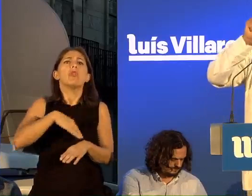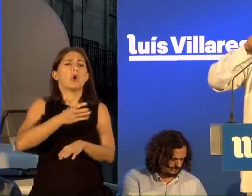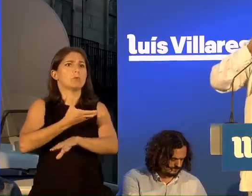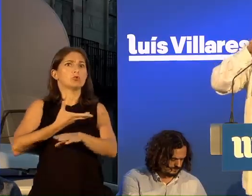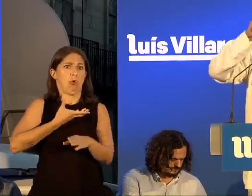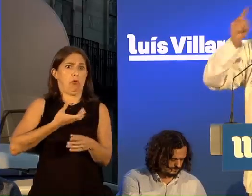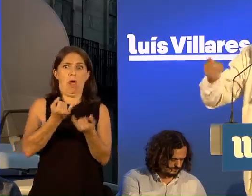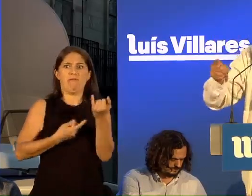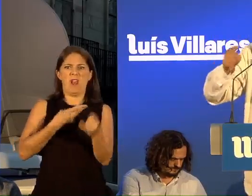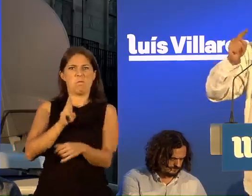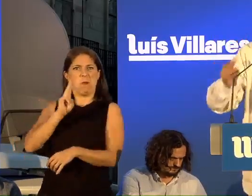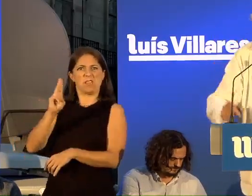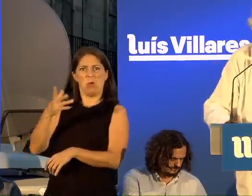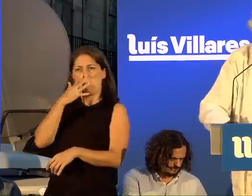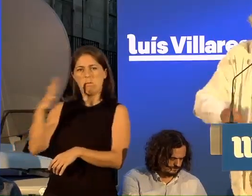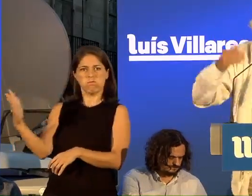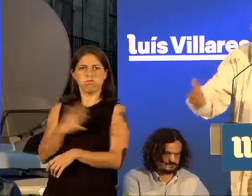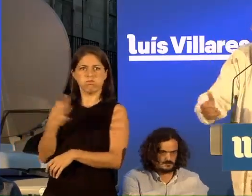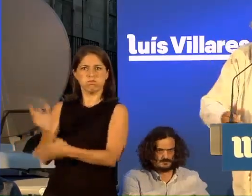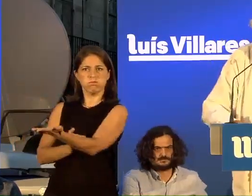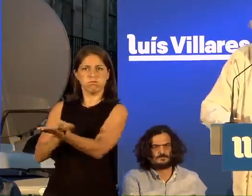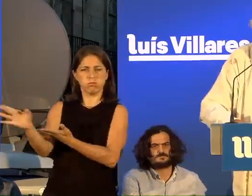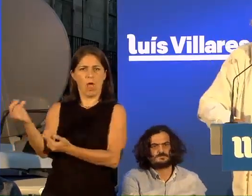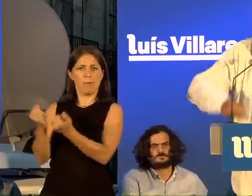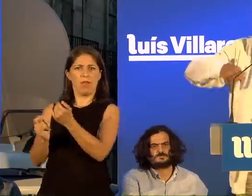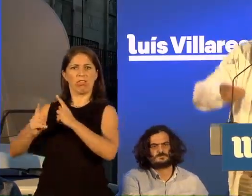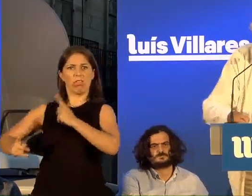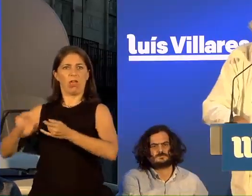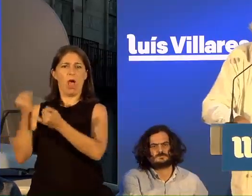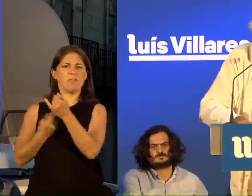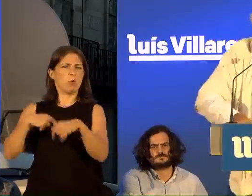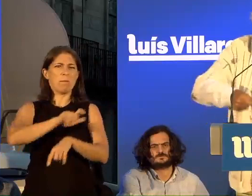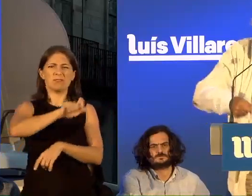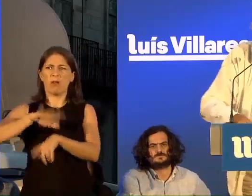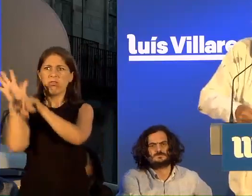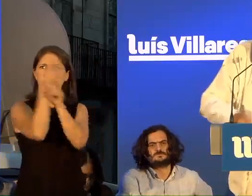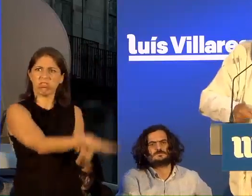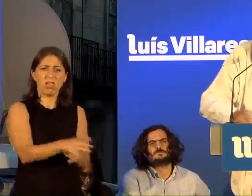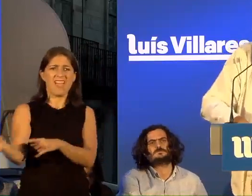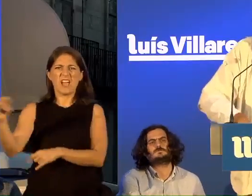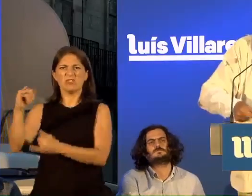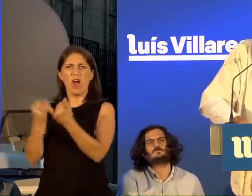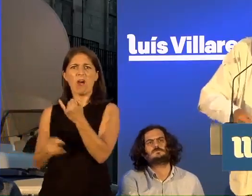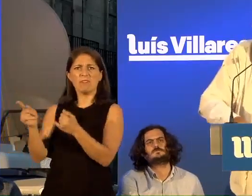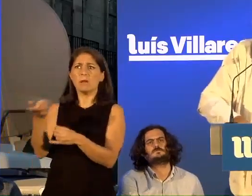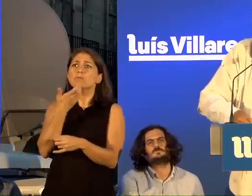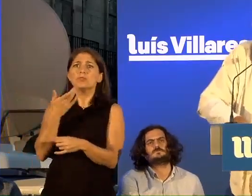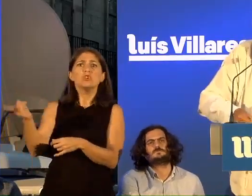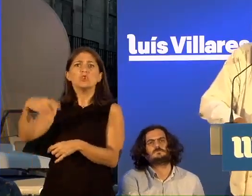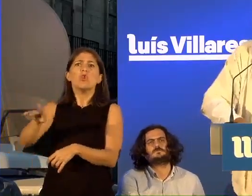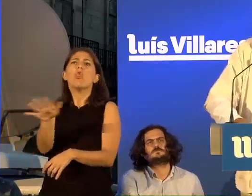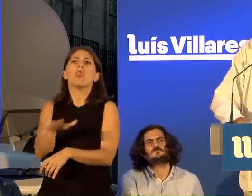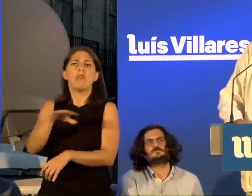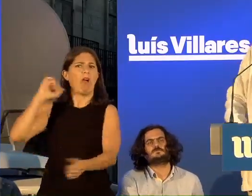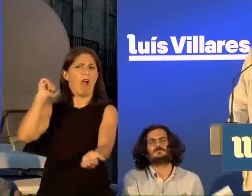fora ao partido podre, ao partido patibulario, ao partido que esmaga os cidadáns, ao partido que debía estar todo el metido